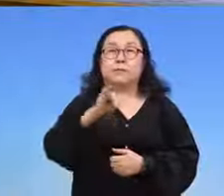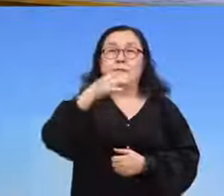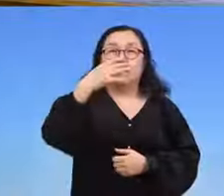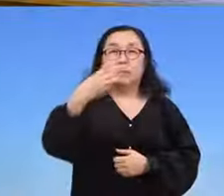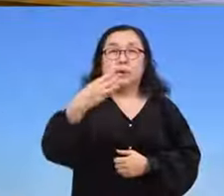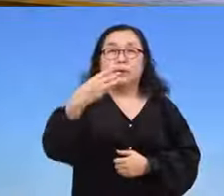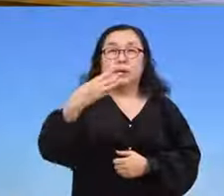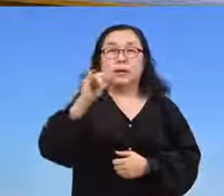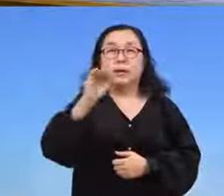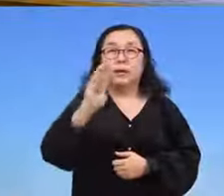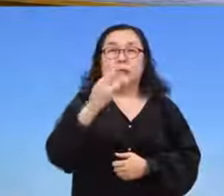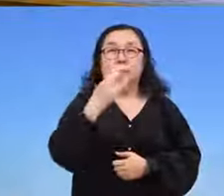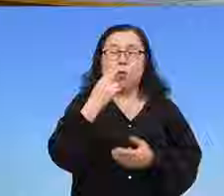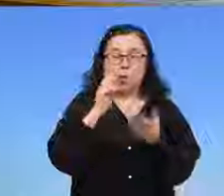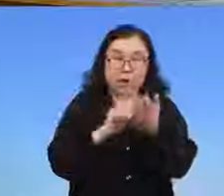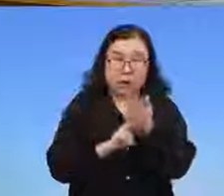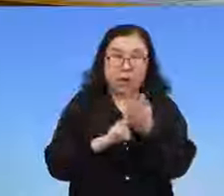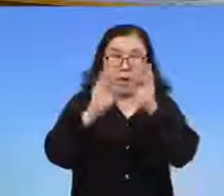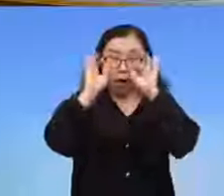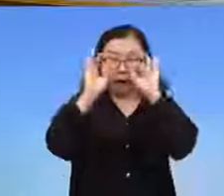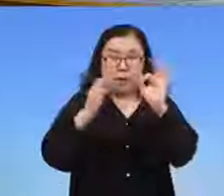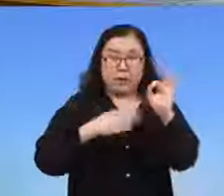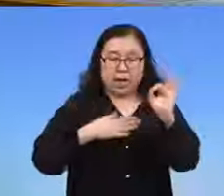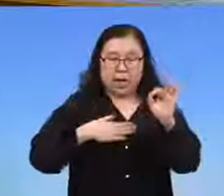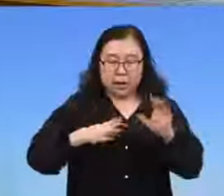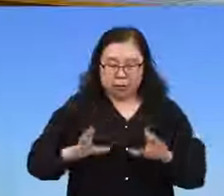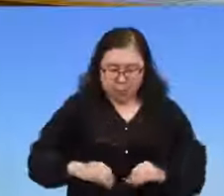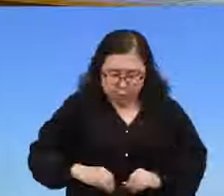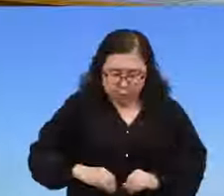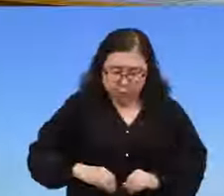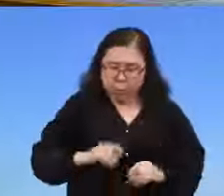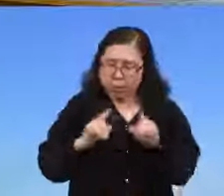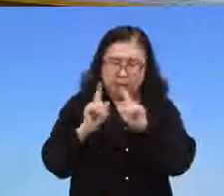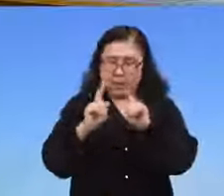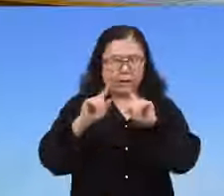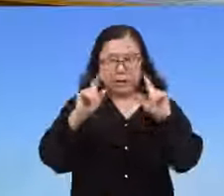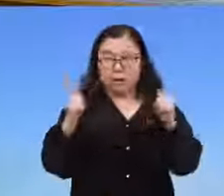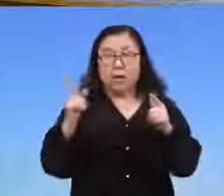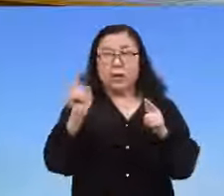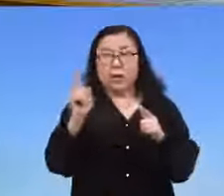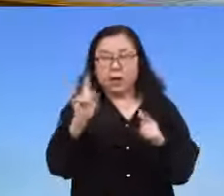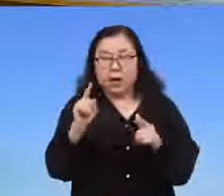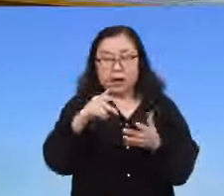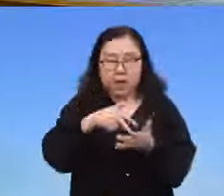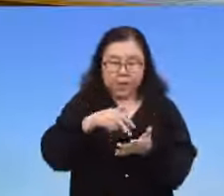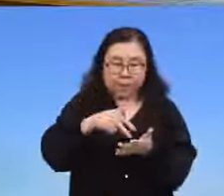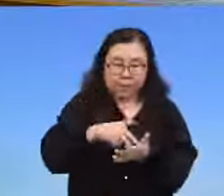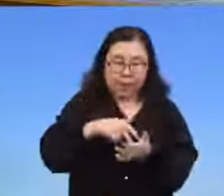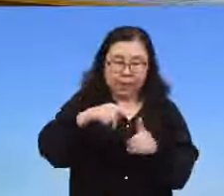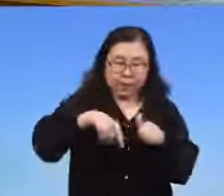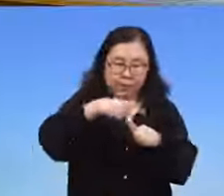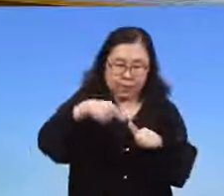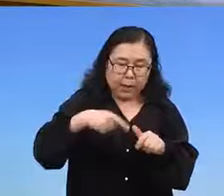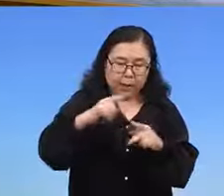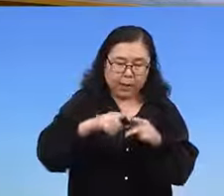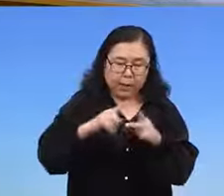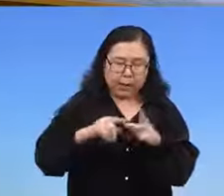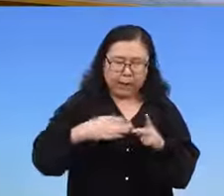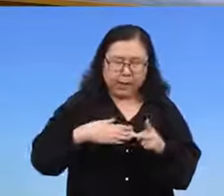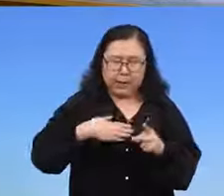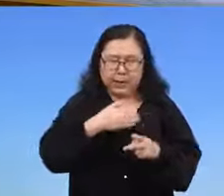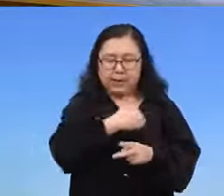빌립보서 4장 11절 12절에 사도 바울의 고백을 보십시오. 내가 궁핍함으로 말하는 것이 아니니라 어떠한 형편에든지